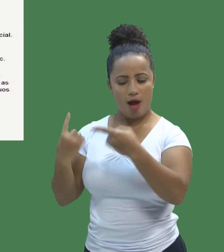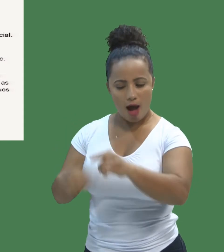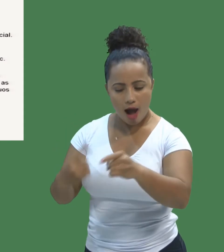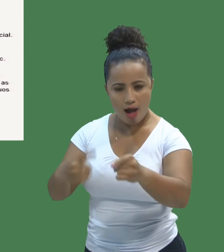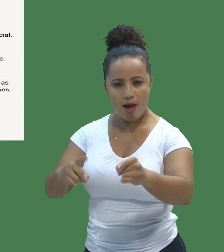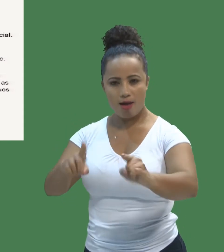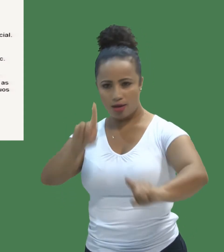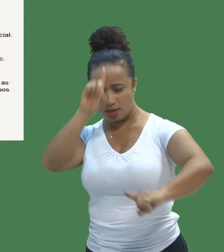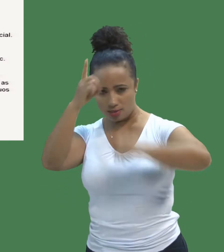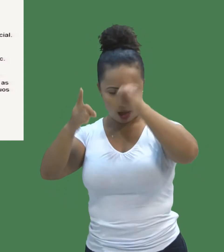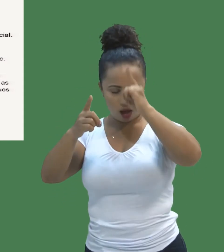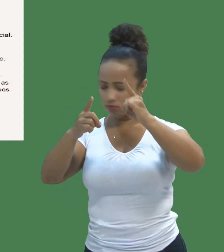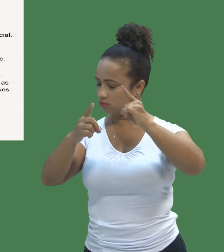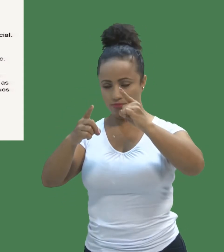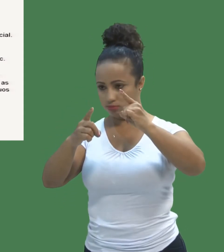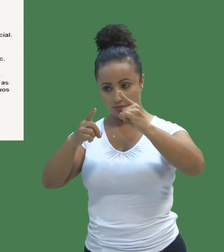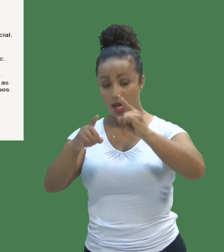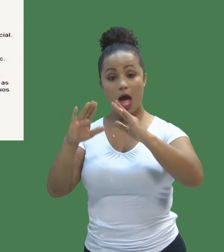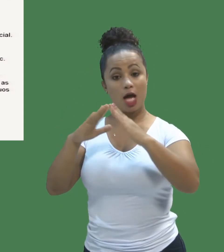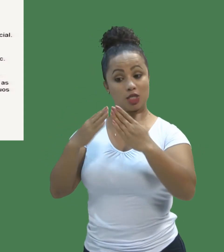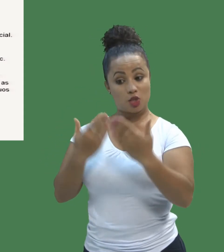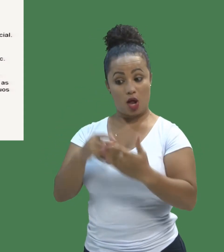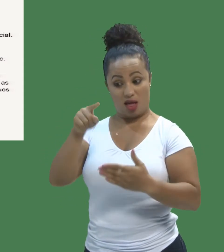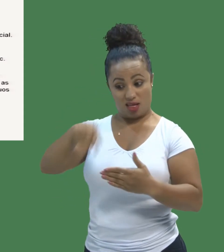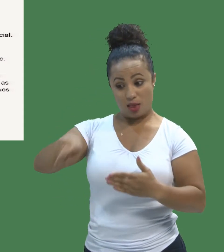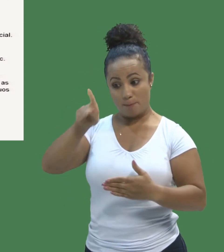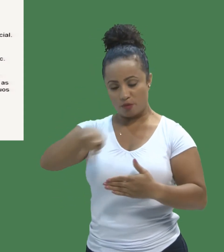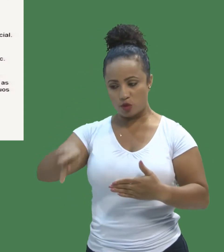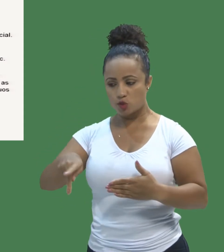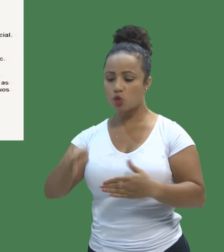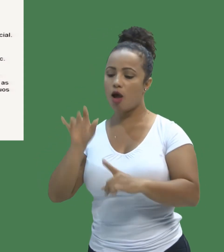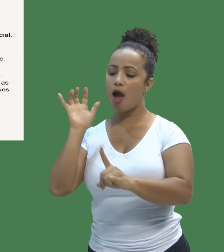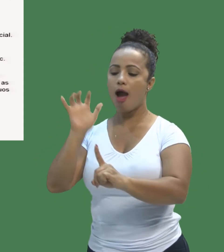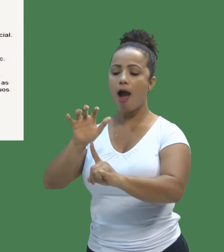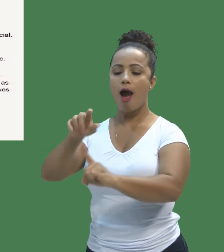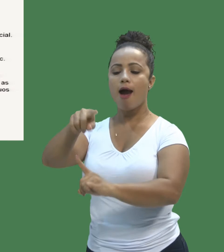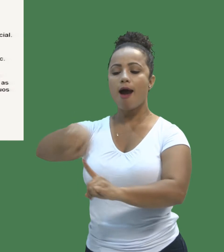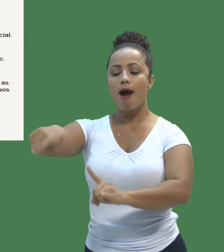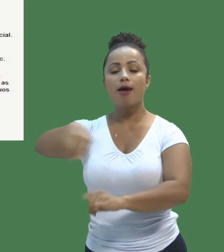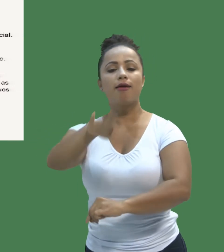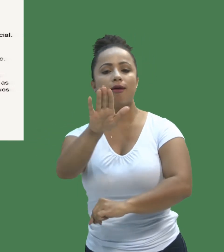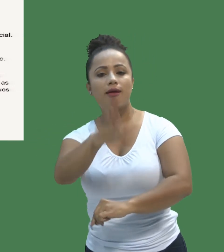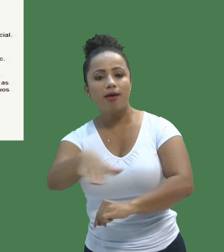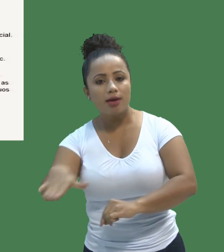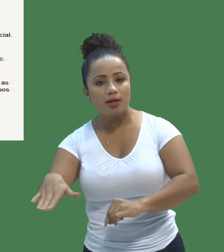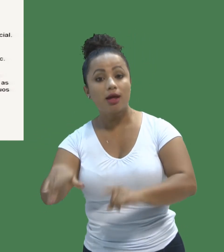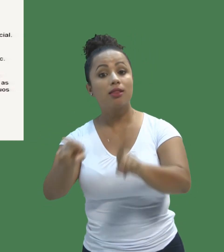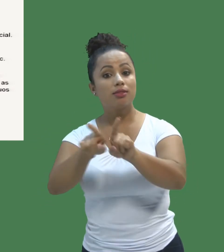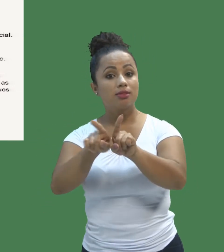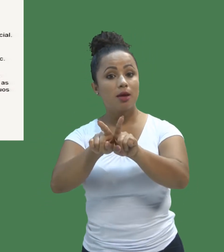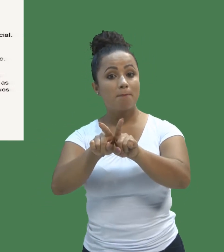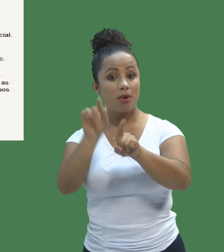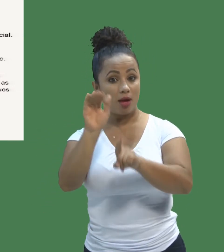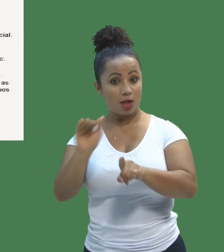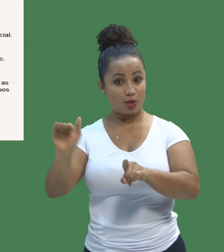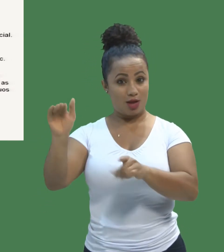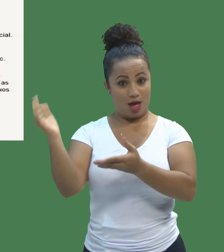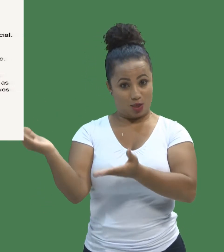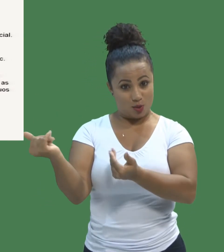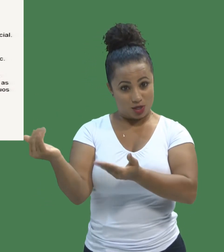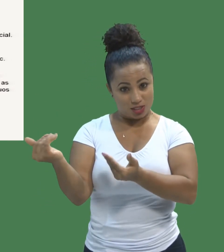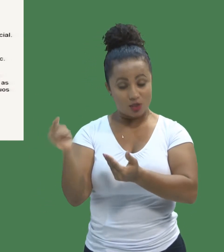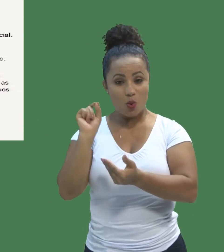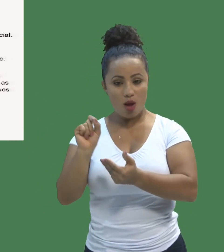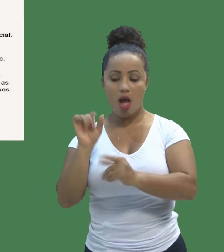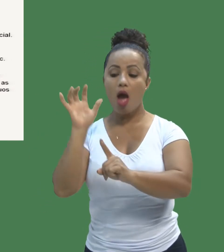de despertar consciências, fazem ao contrário, reforçam nas consciências das crianças